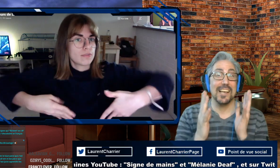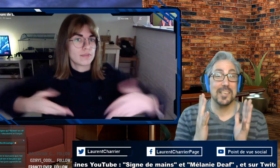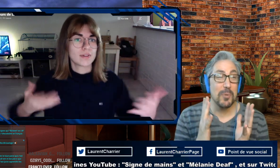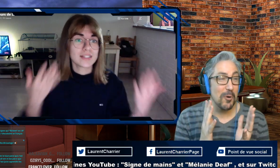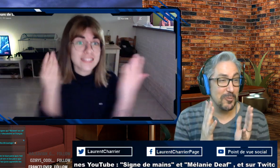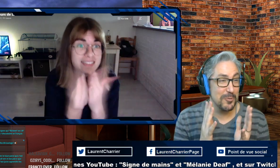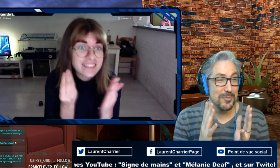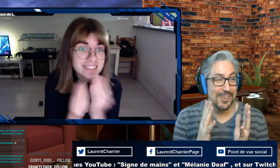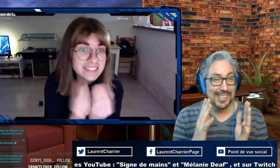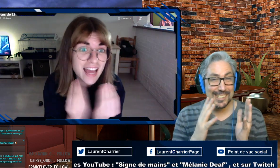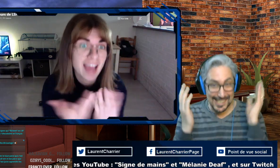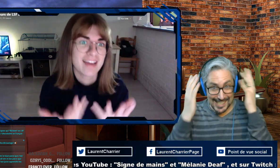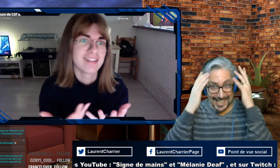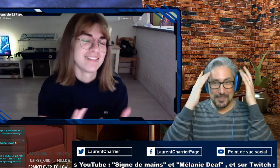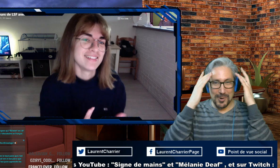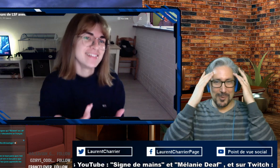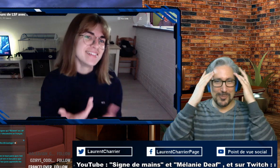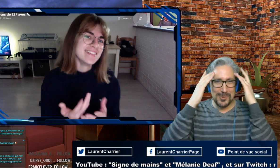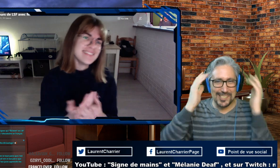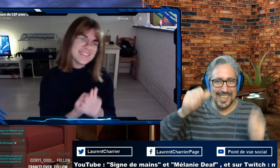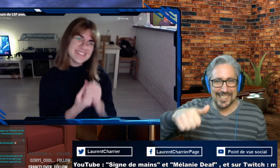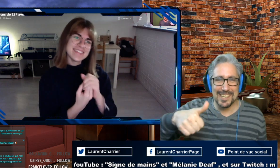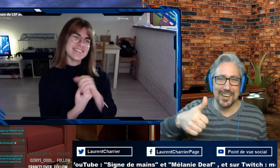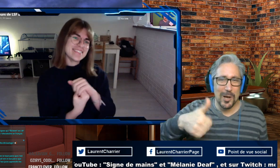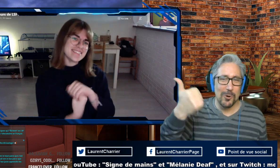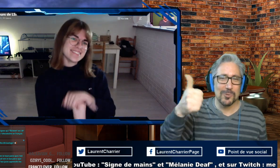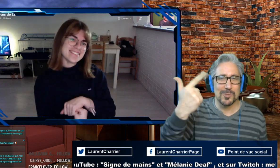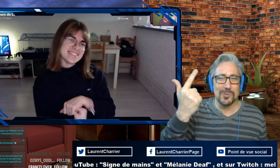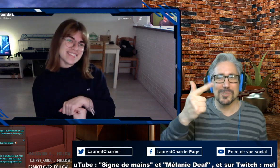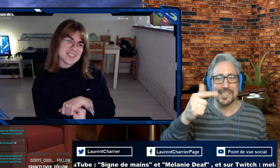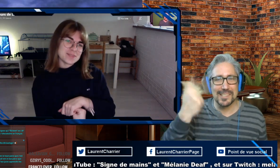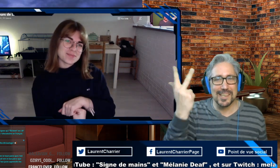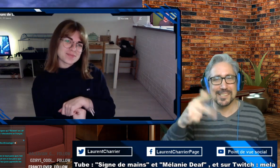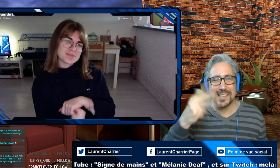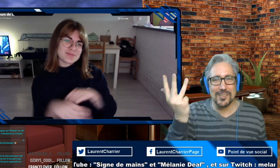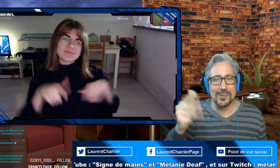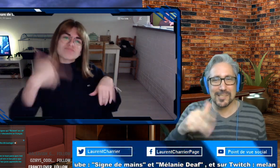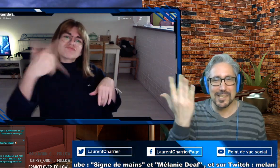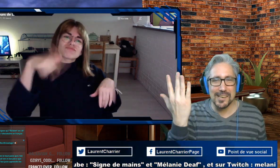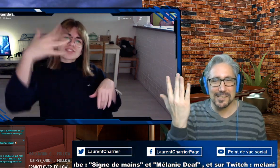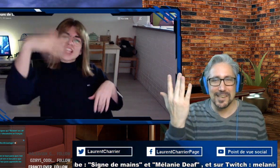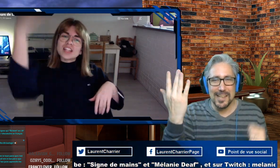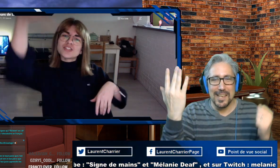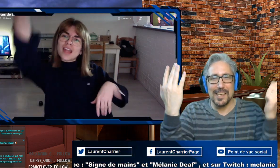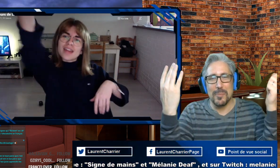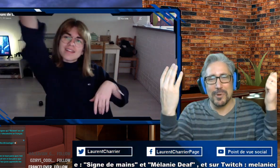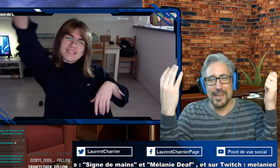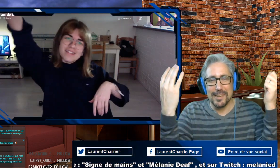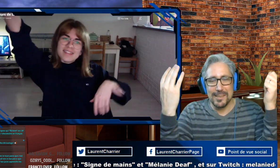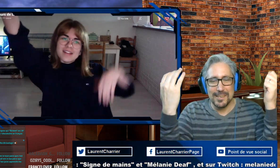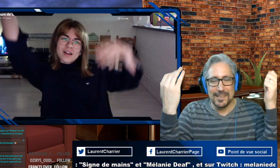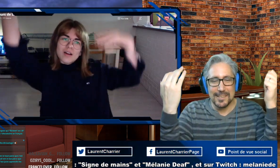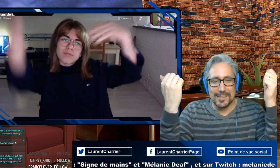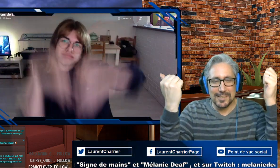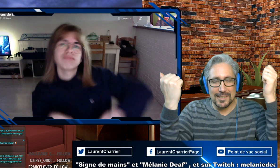C'est ça qui me rend fou. C'est ça qui me rend fou. C'est 11, 12, 13, 14, 15. Et après,